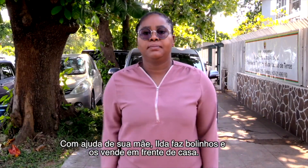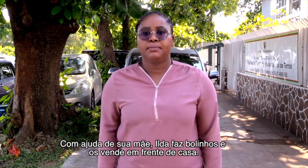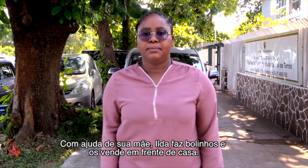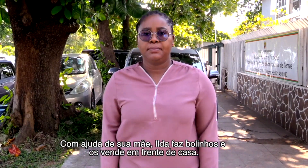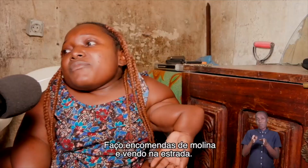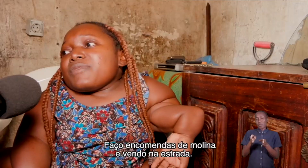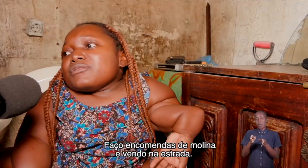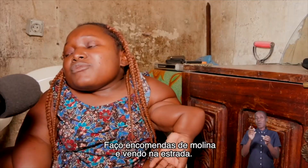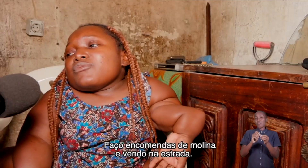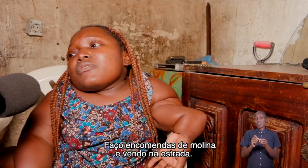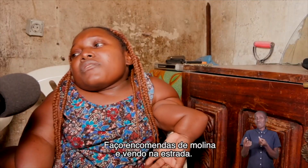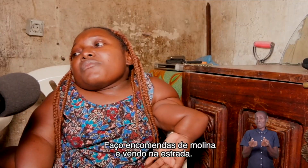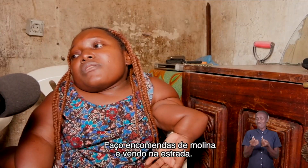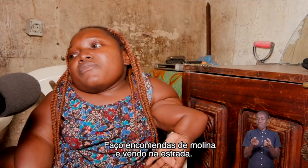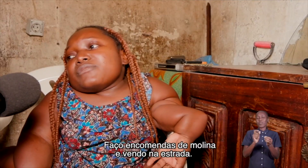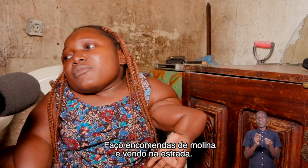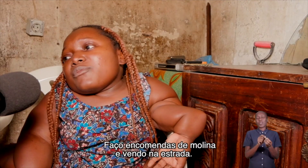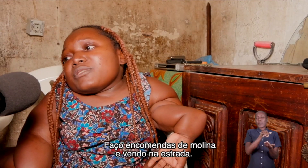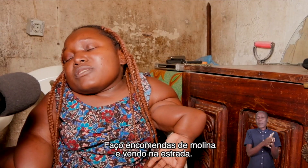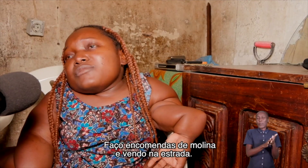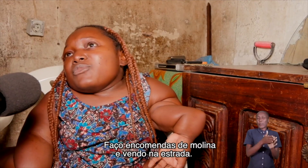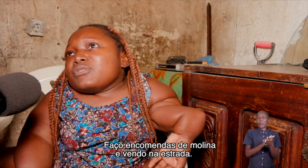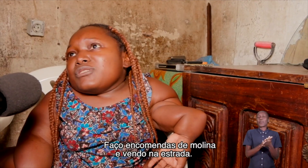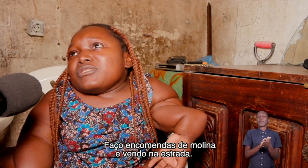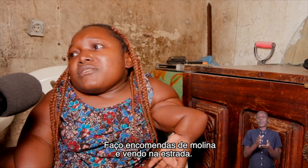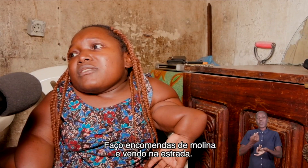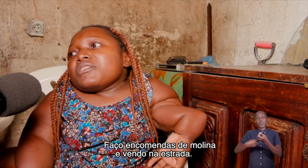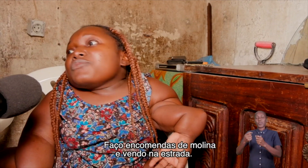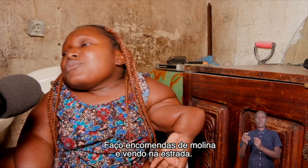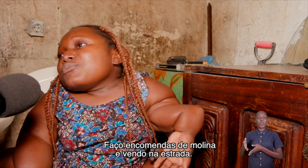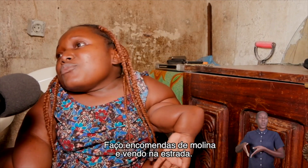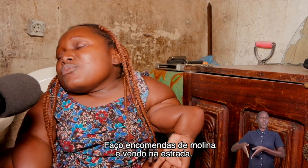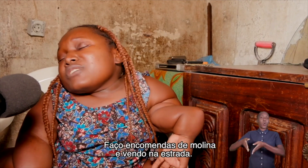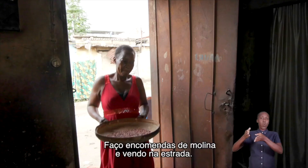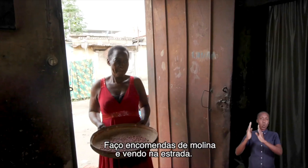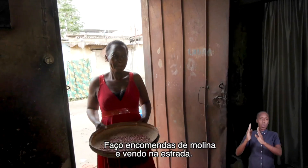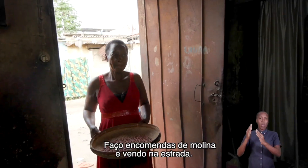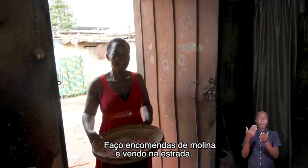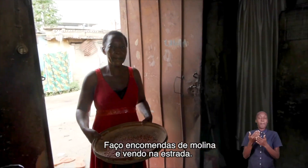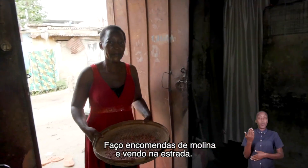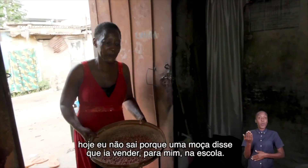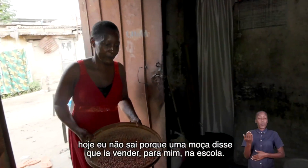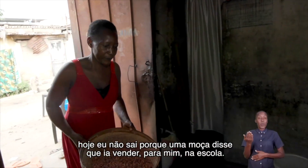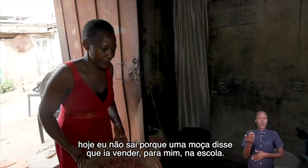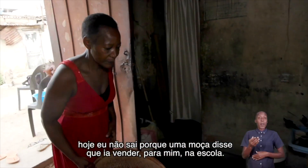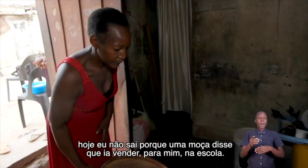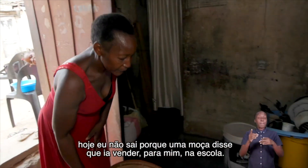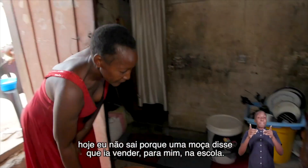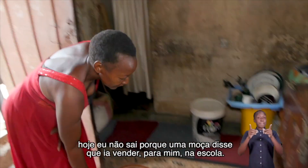É fácil, eu faço encomenda de molina e vendo na estrada. Hoje eu não saí